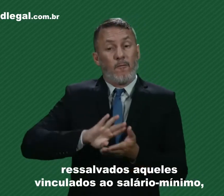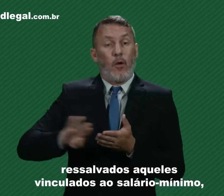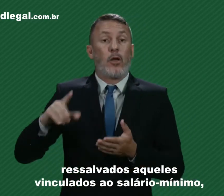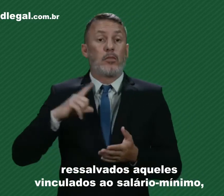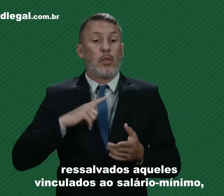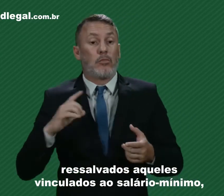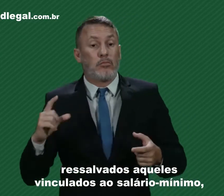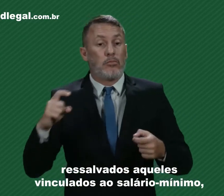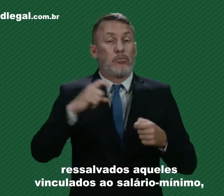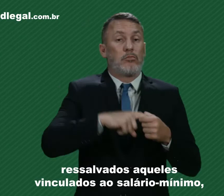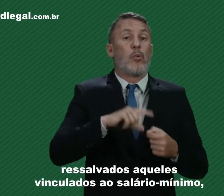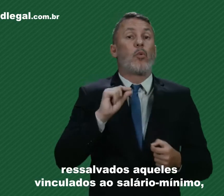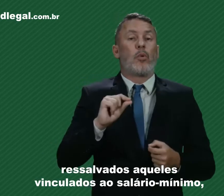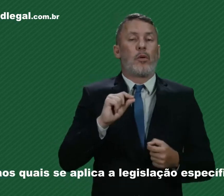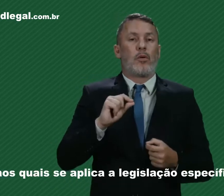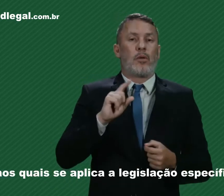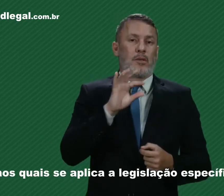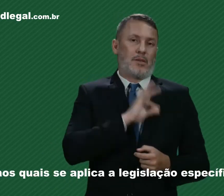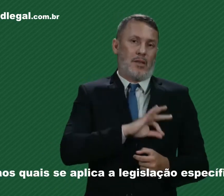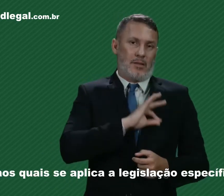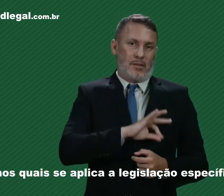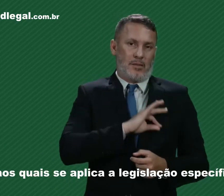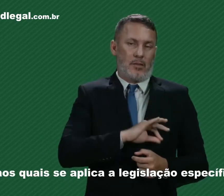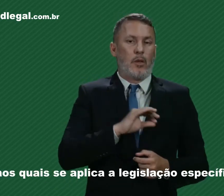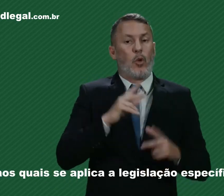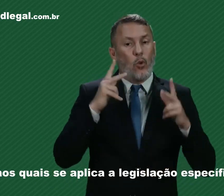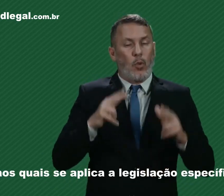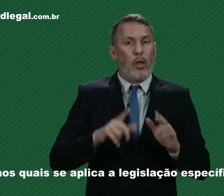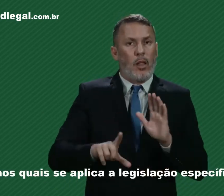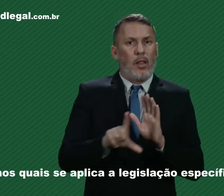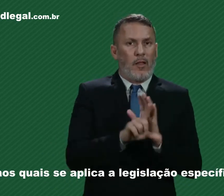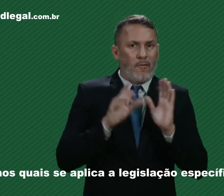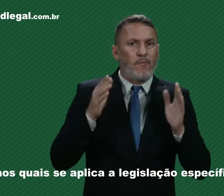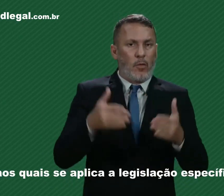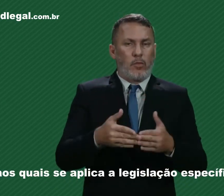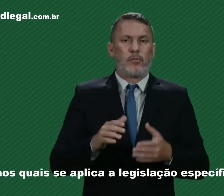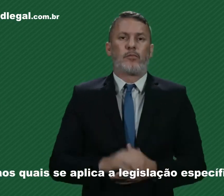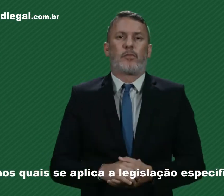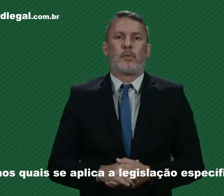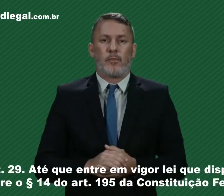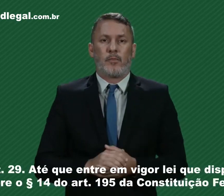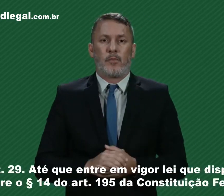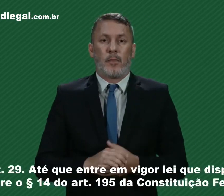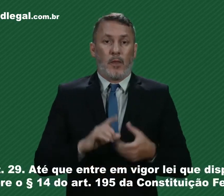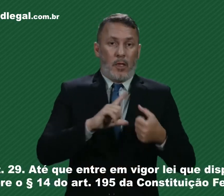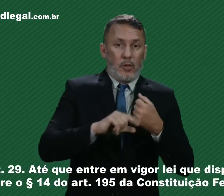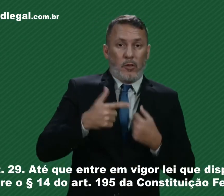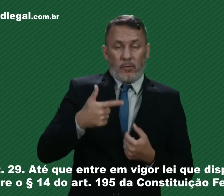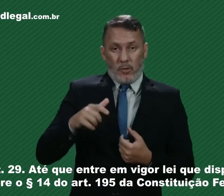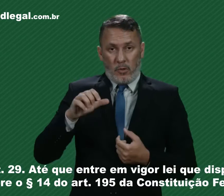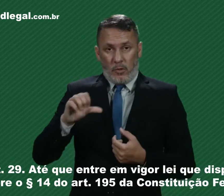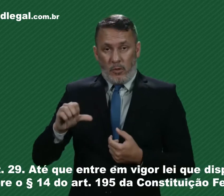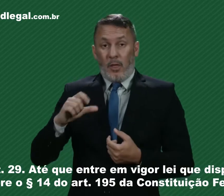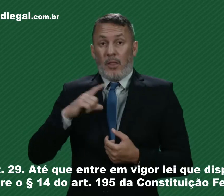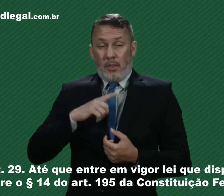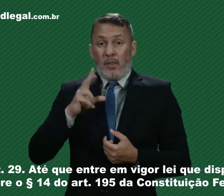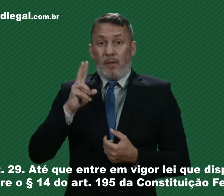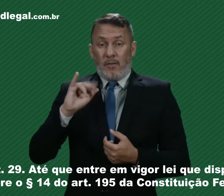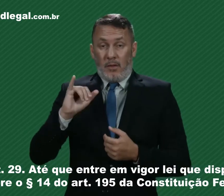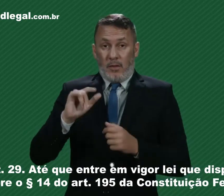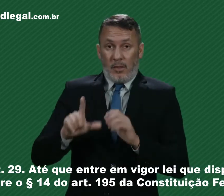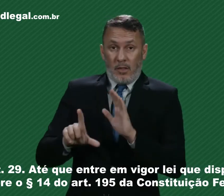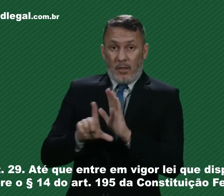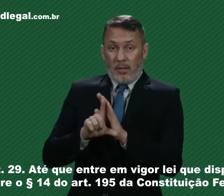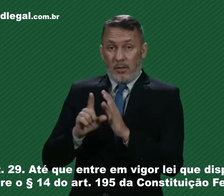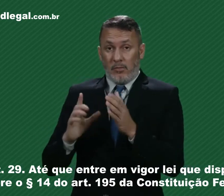aqueles vinculados ao salário mínimo, aos quais se aplica a legislação específica. Artigo 29. Até que entre